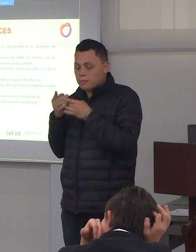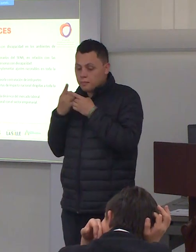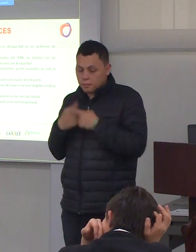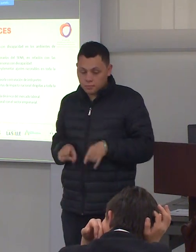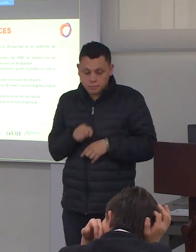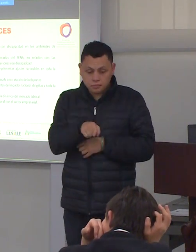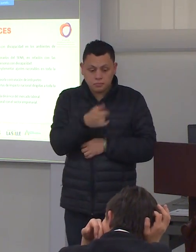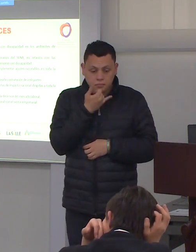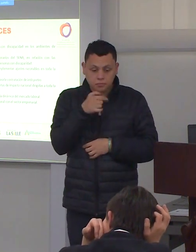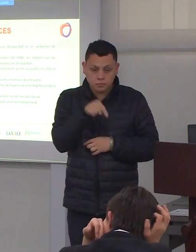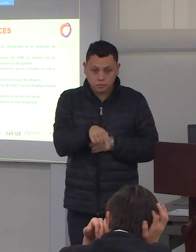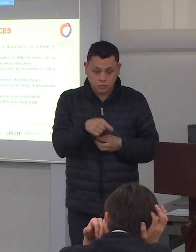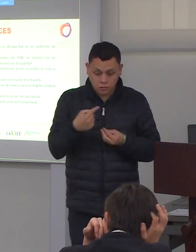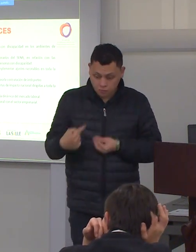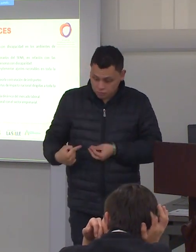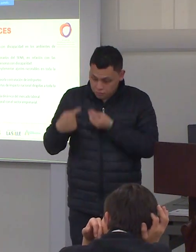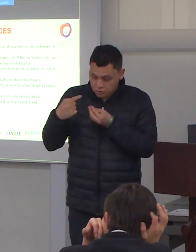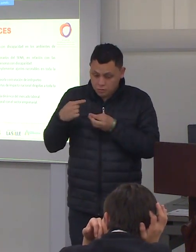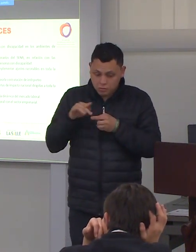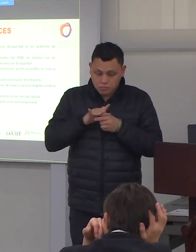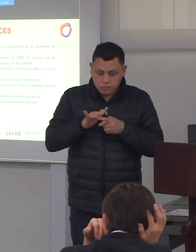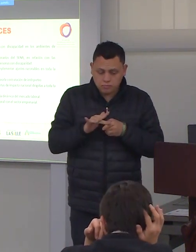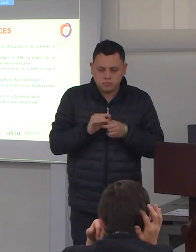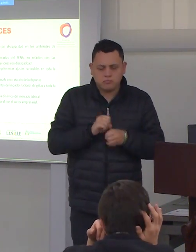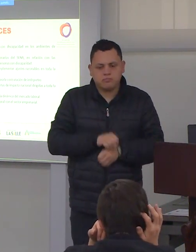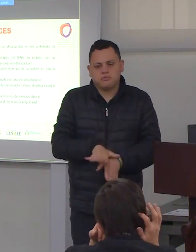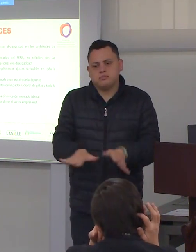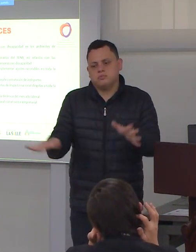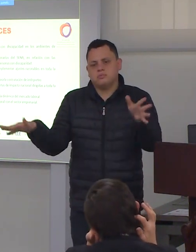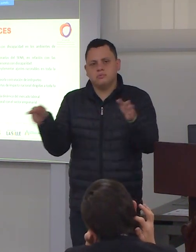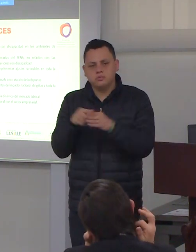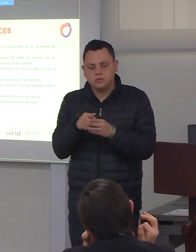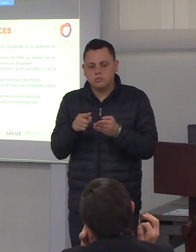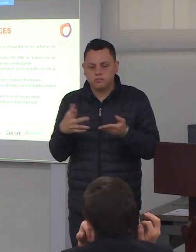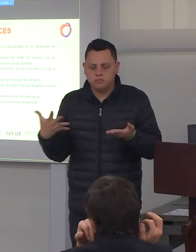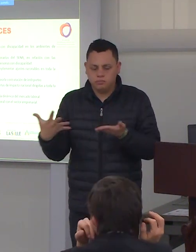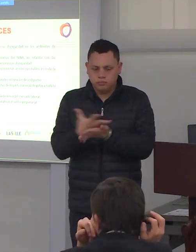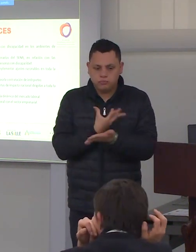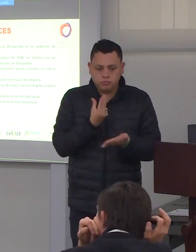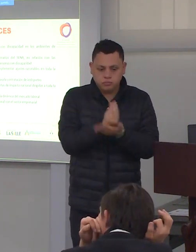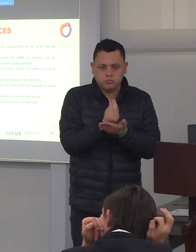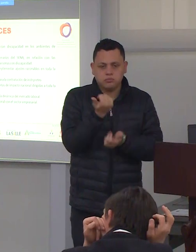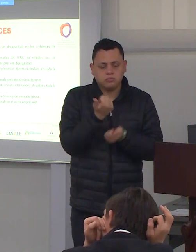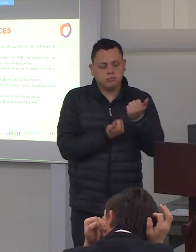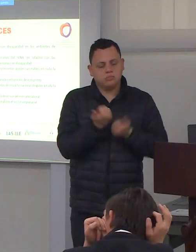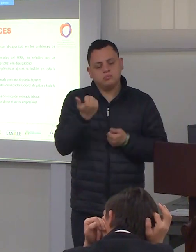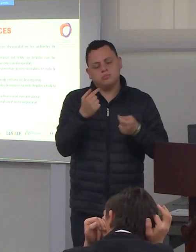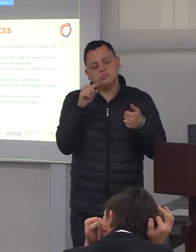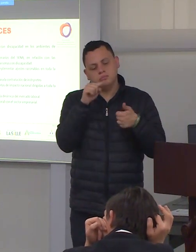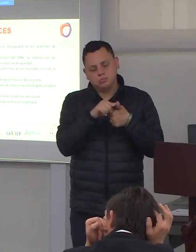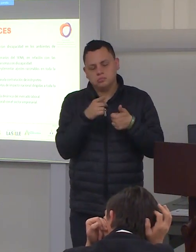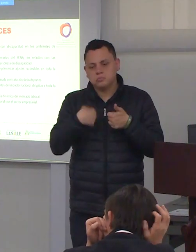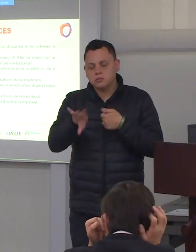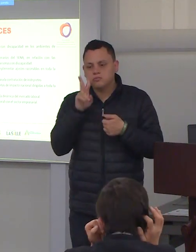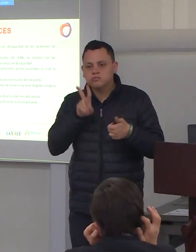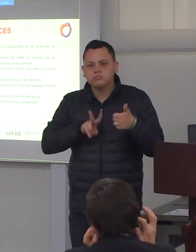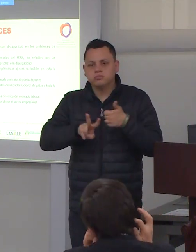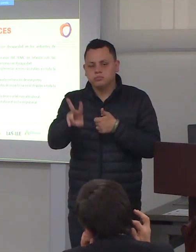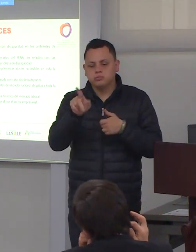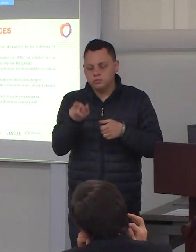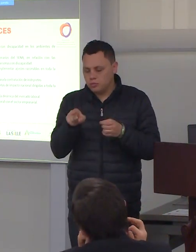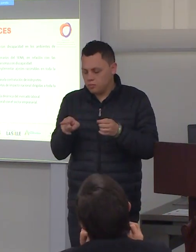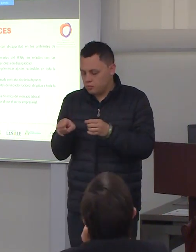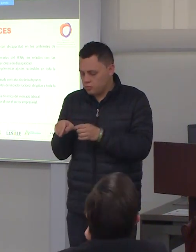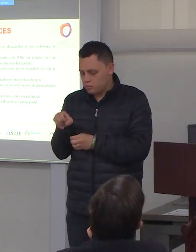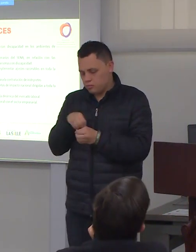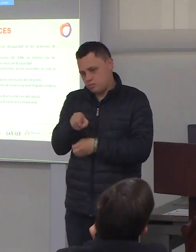esta política realmente permitió permear mucho en estos resultados que les voy a contar. Uno es mayor visibilización de la población